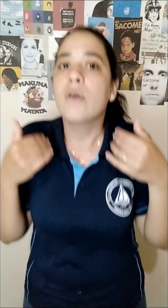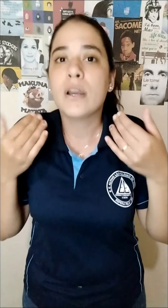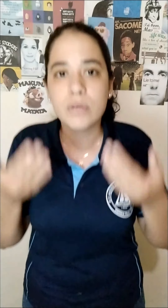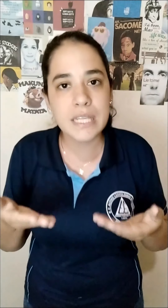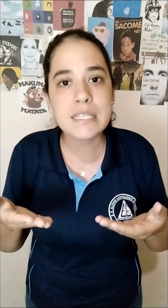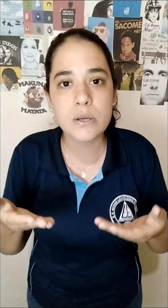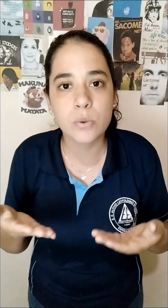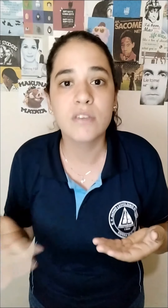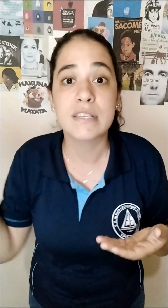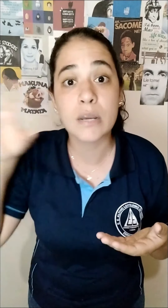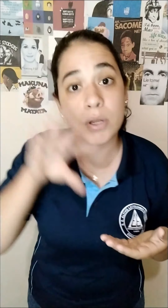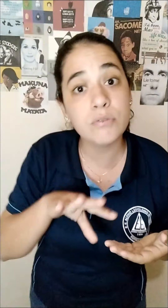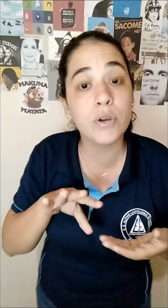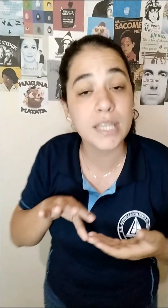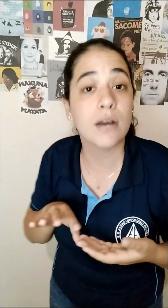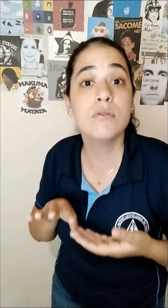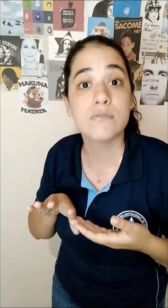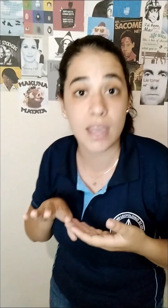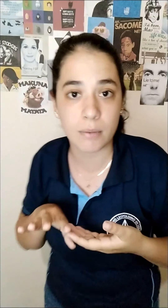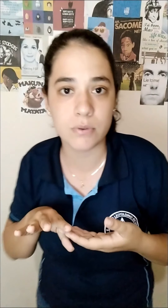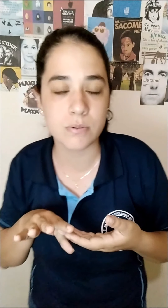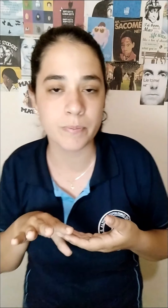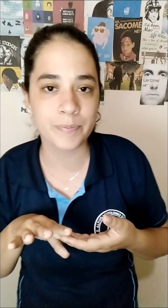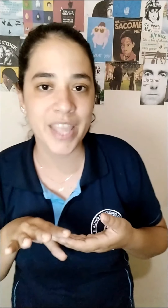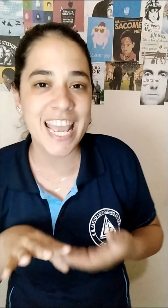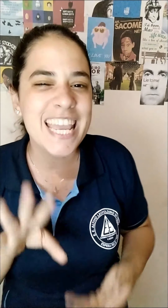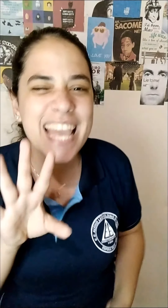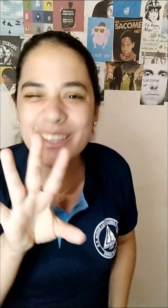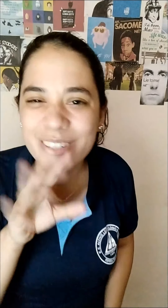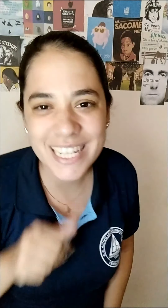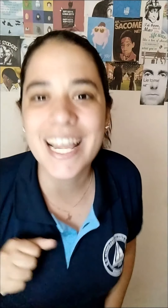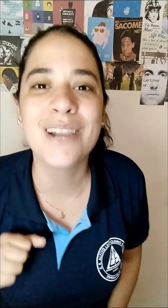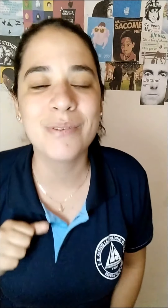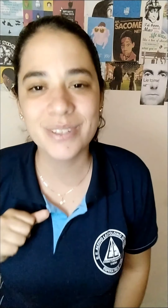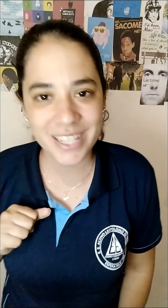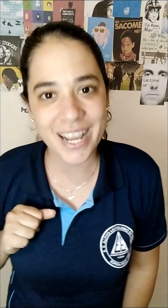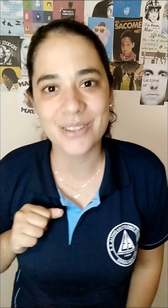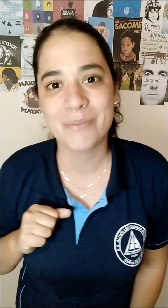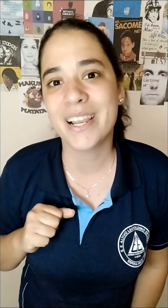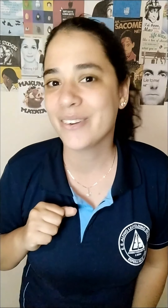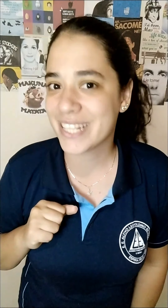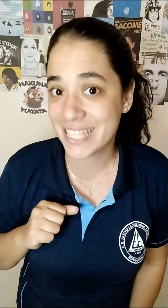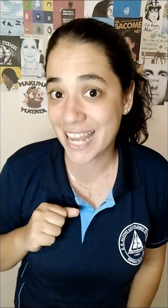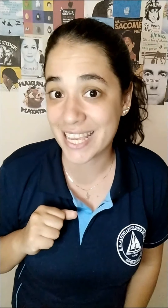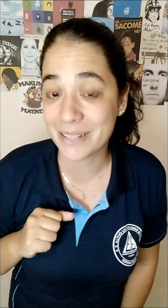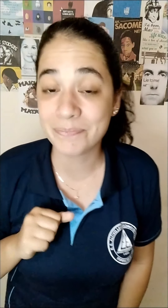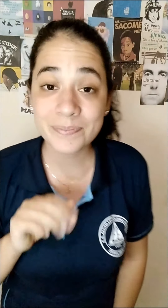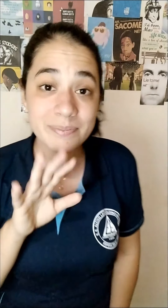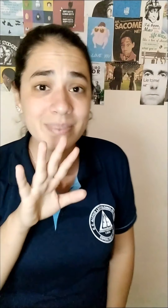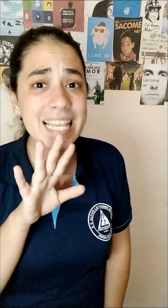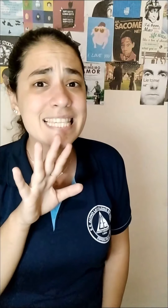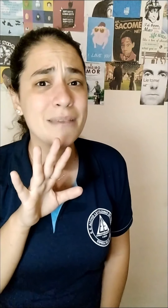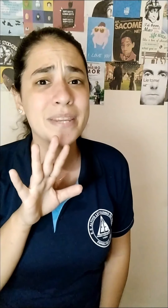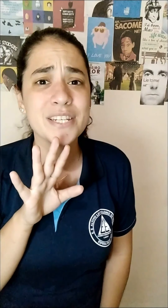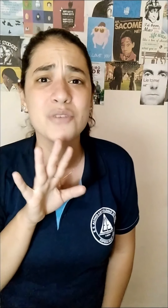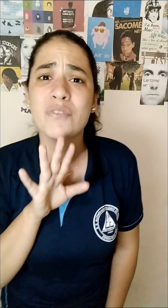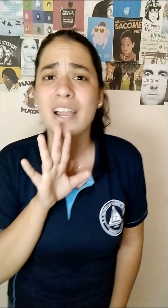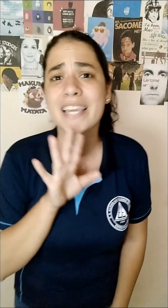que aconteceu, que vai ser quando vão entrar os verbos. E aí tem um detalhe muito legal sobre a língua de sinais. Sempre que a gente for falar que